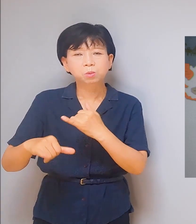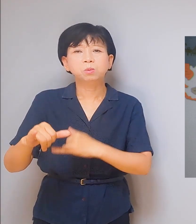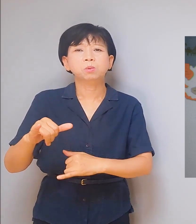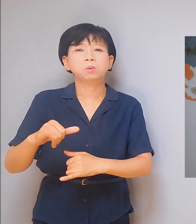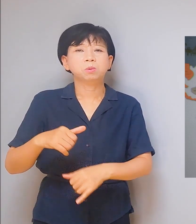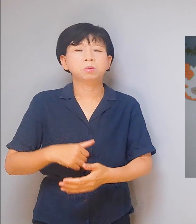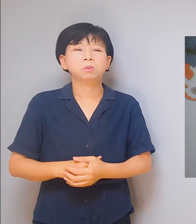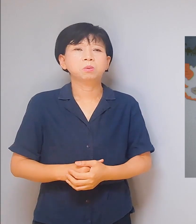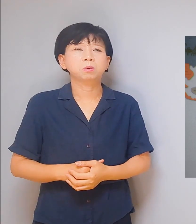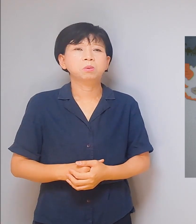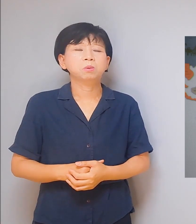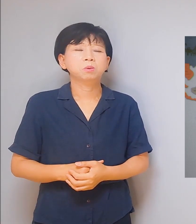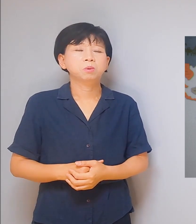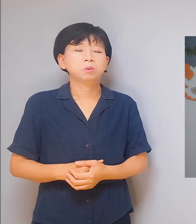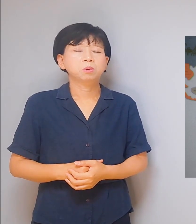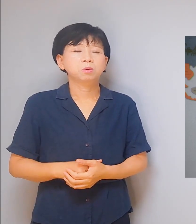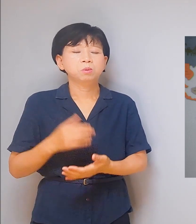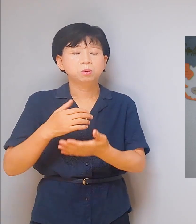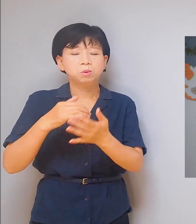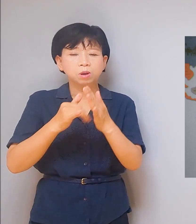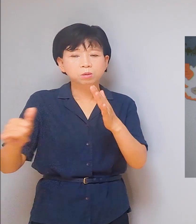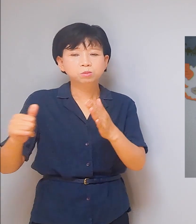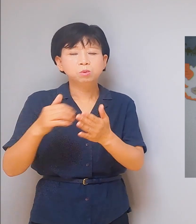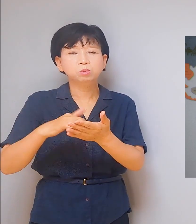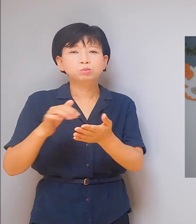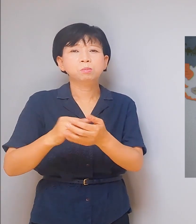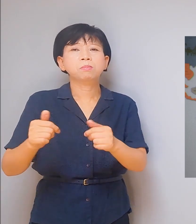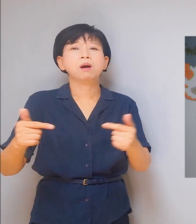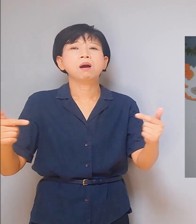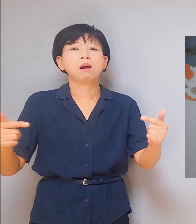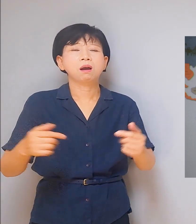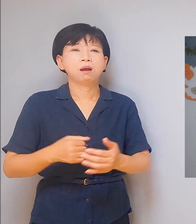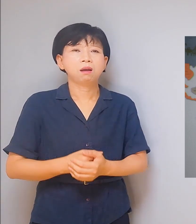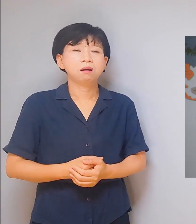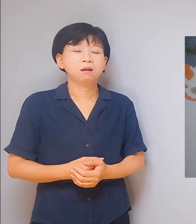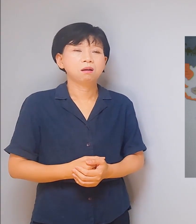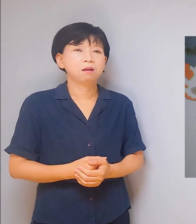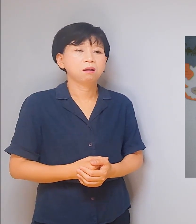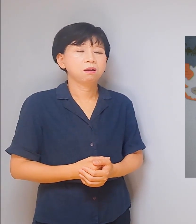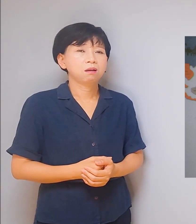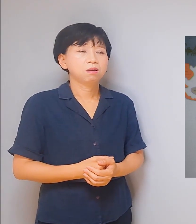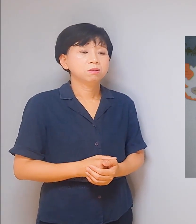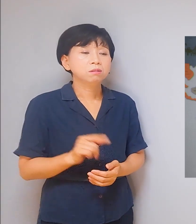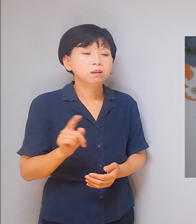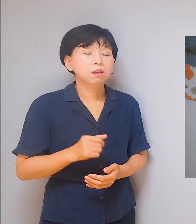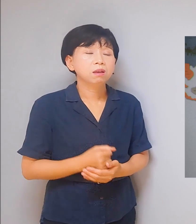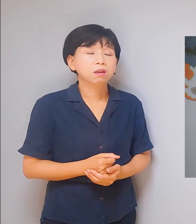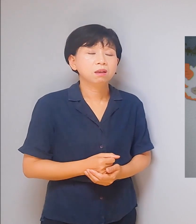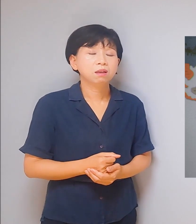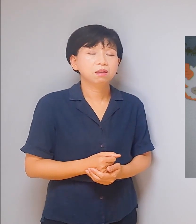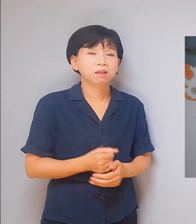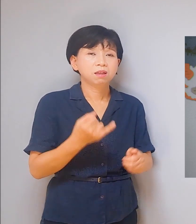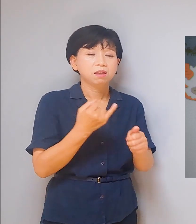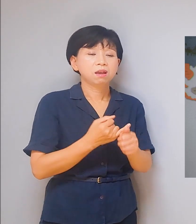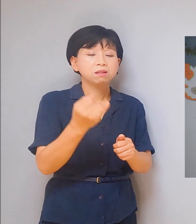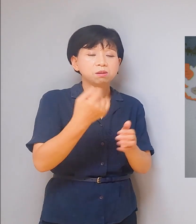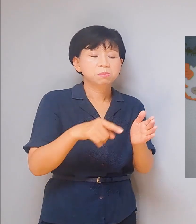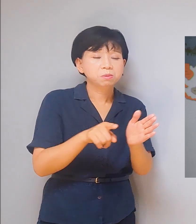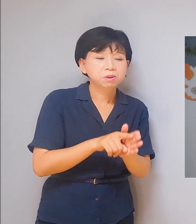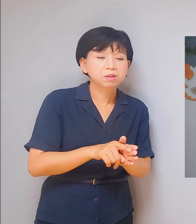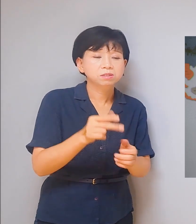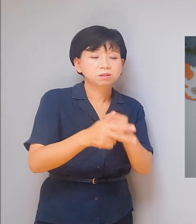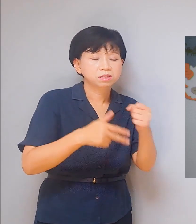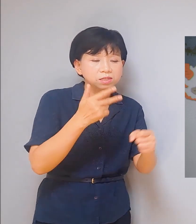거예요. 대가족이 생긴 거지요. 또 7년 아내들을 위해서 열심히 일하다가 그